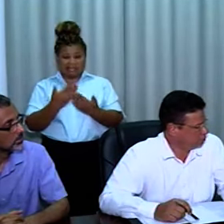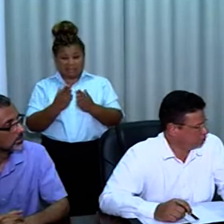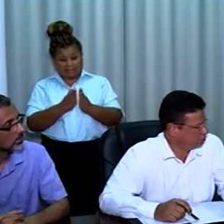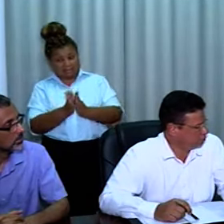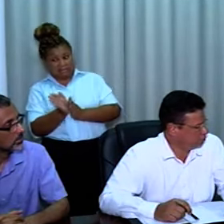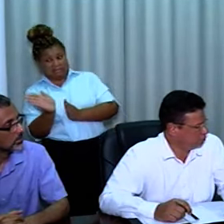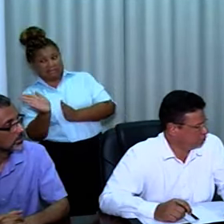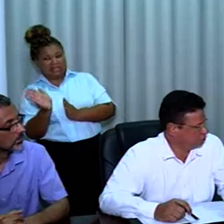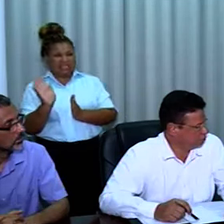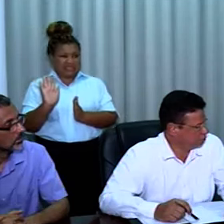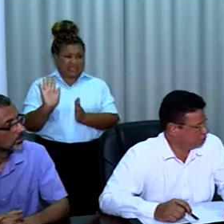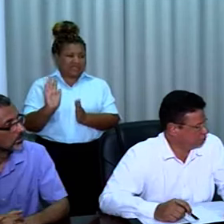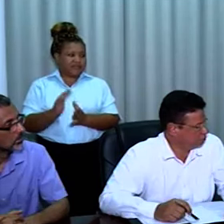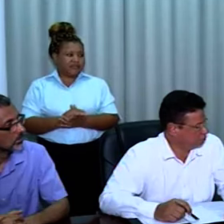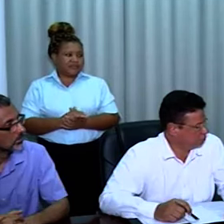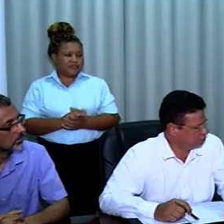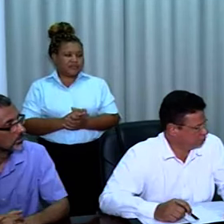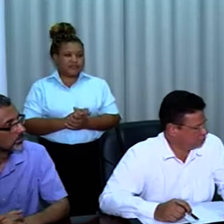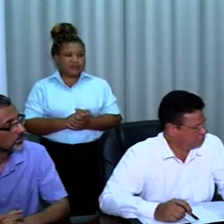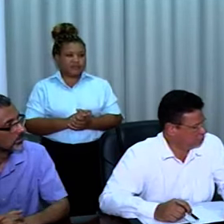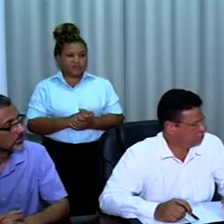t'informer.